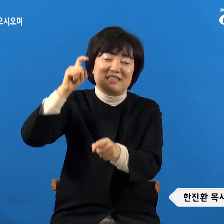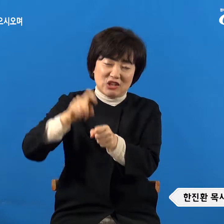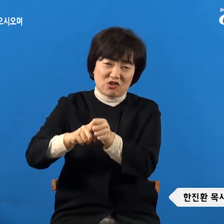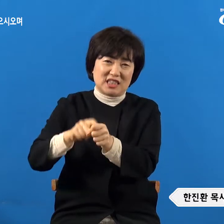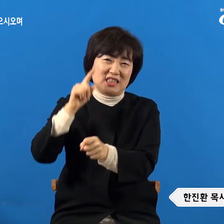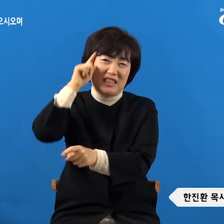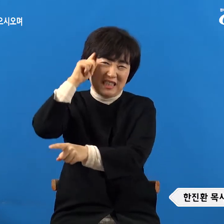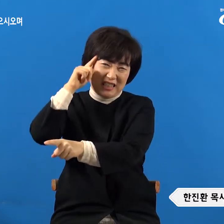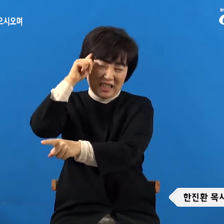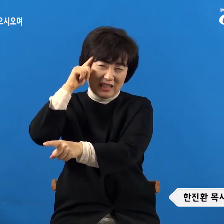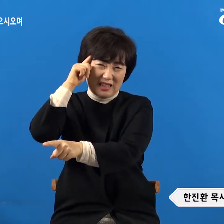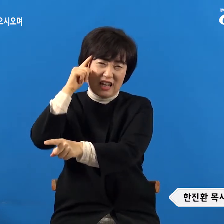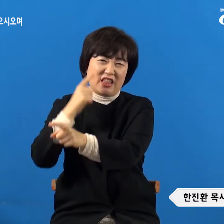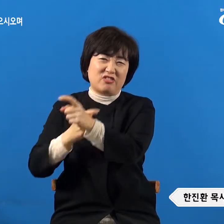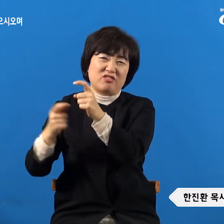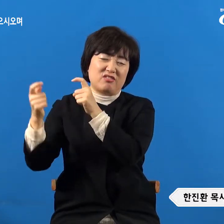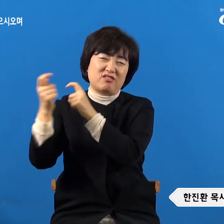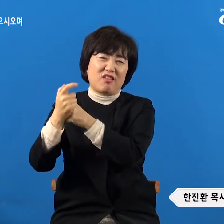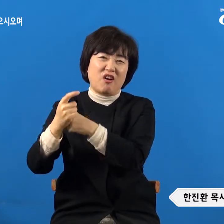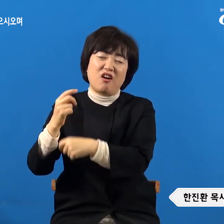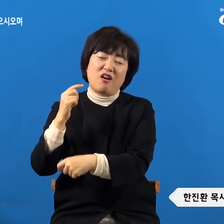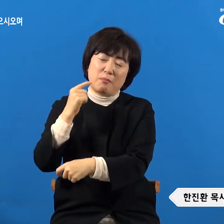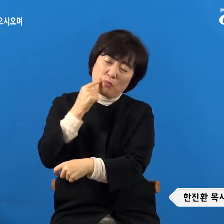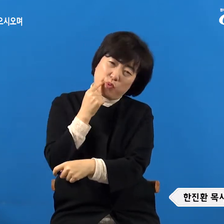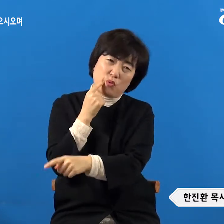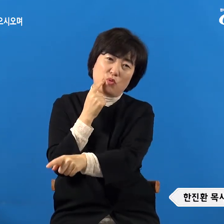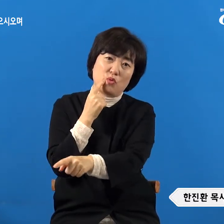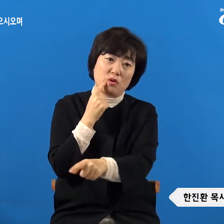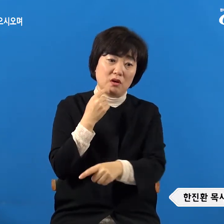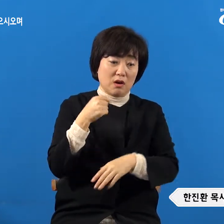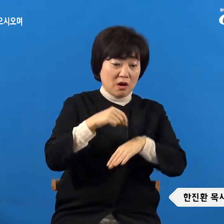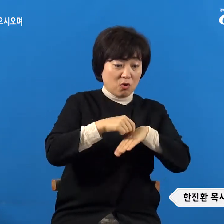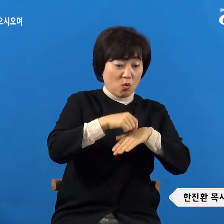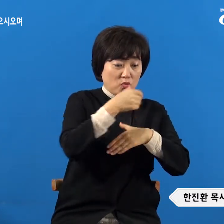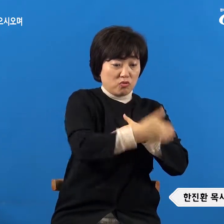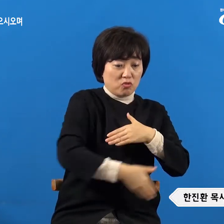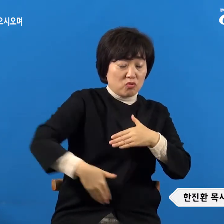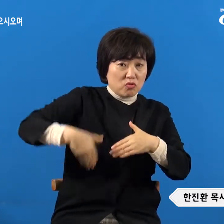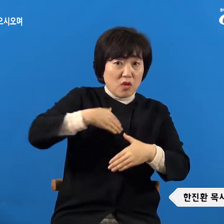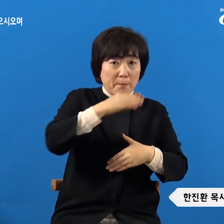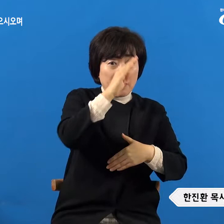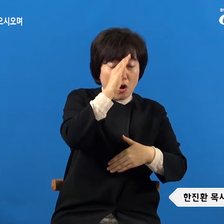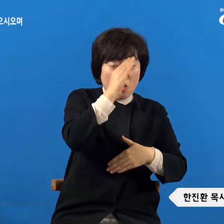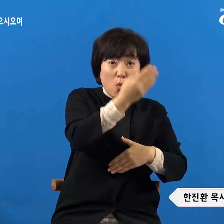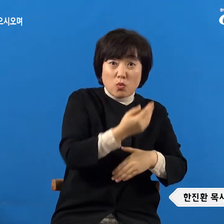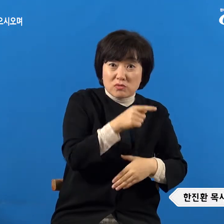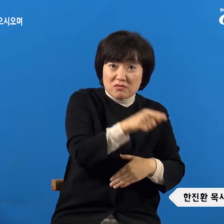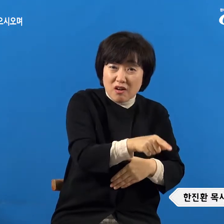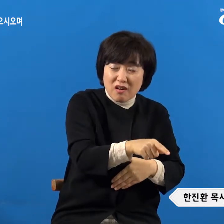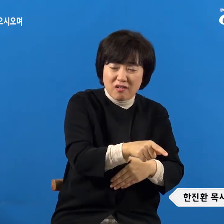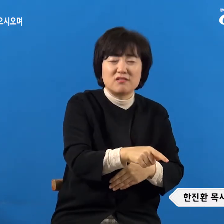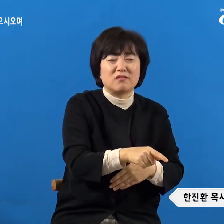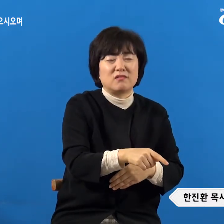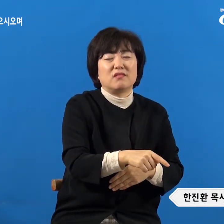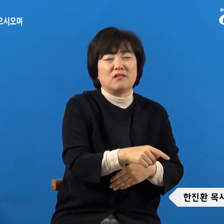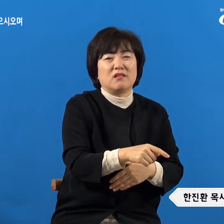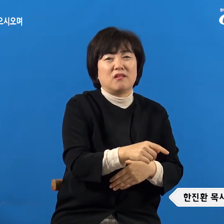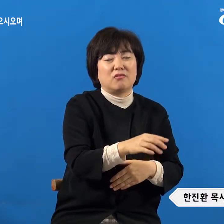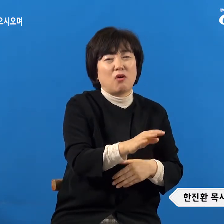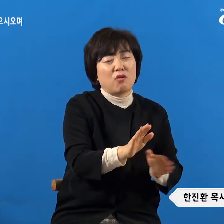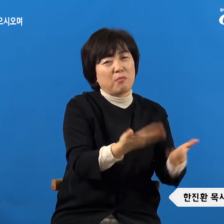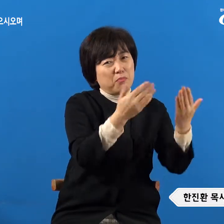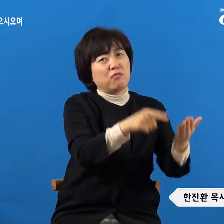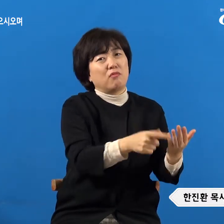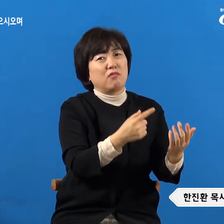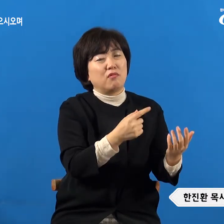육체적인 스트레스보다도 훨씬 더 크고 감당하기 어렵다 하는 것입니다. 그 실험이 맞는